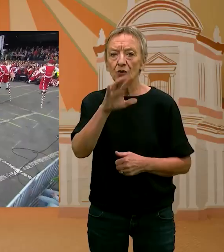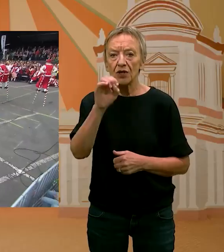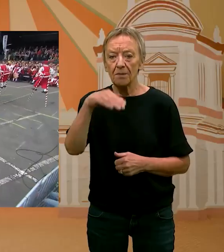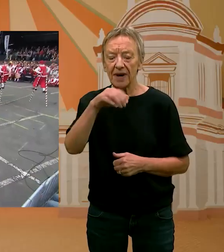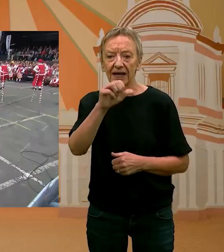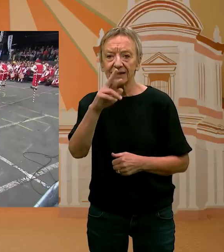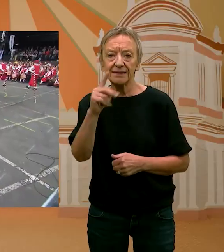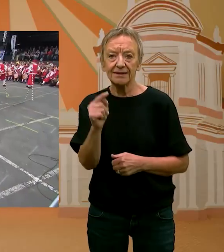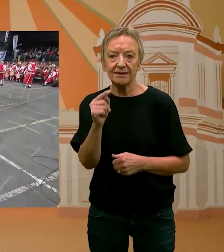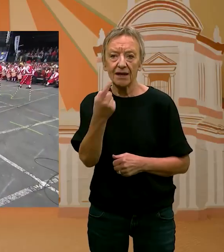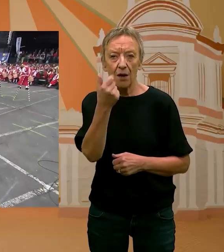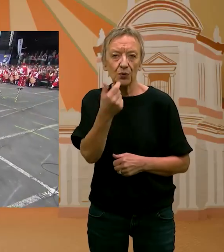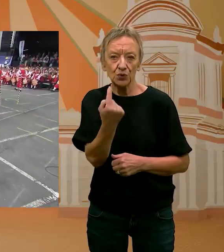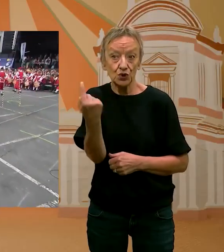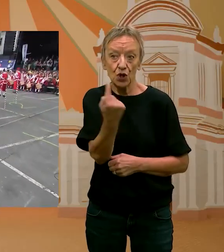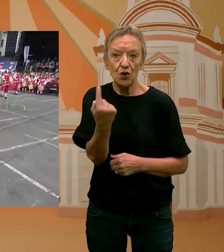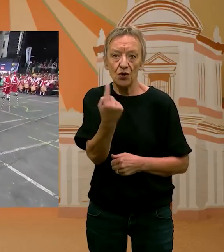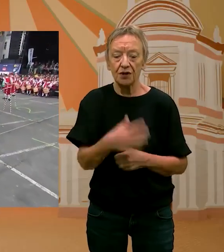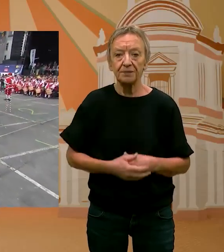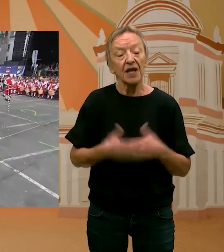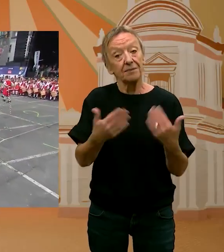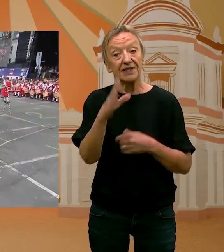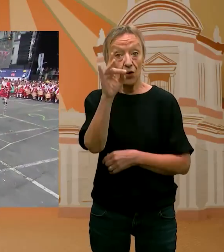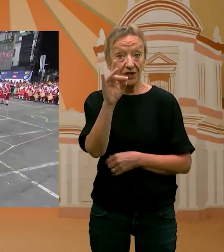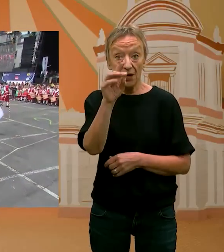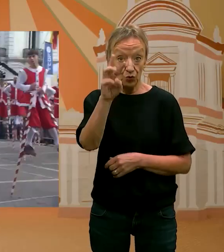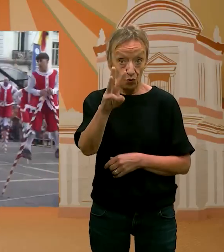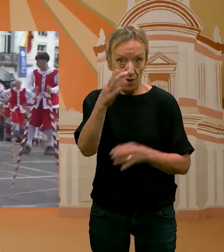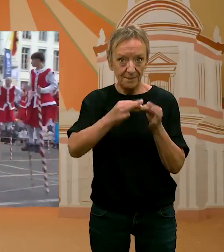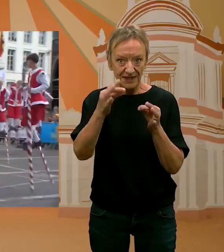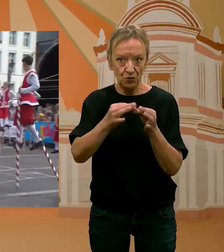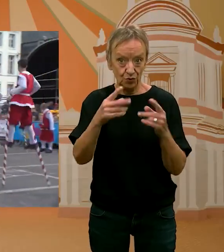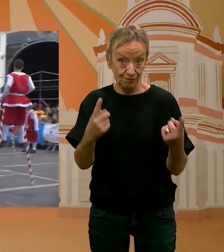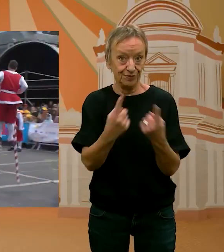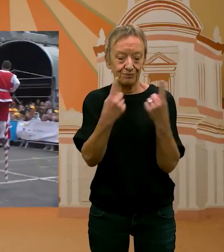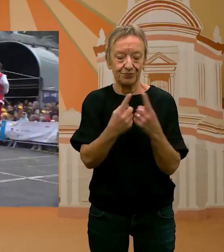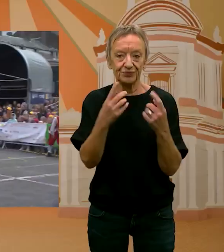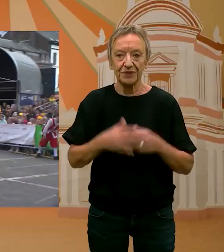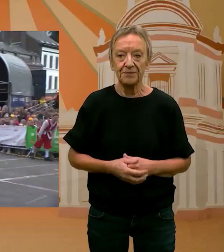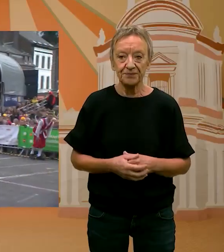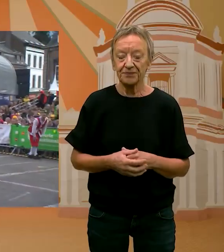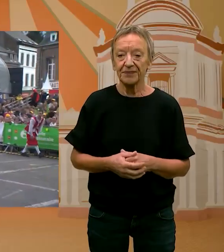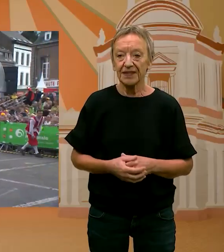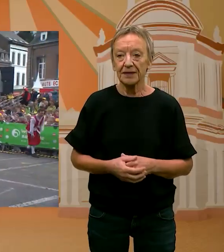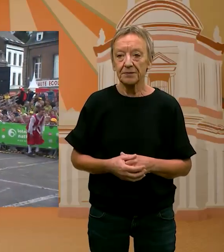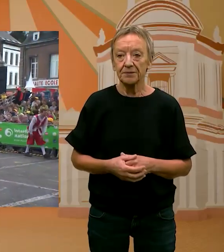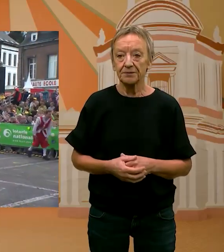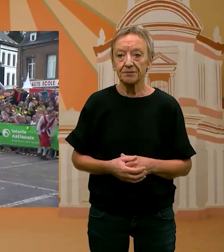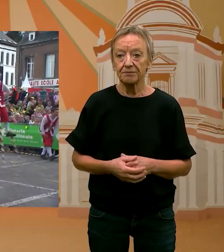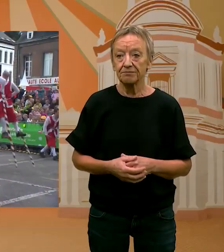43 minutes de joute pour le moment le plus important de l'année pour les échasseurs. Il n'y a plus que des Havrais